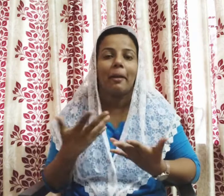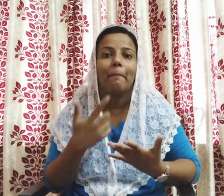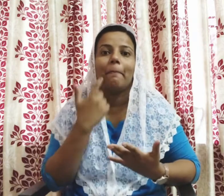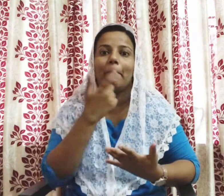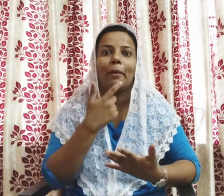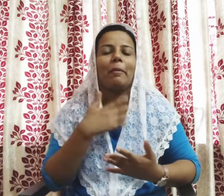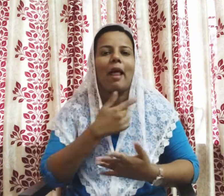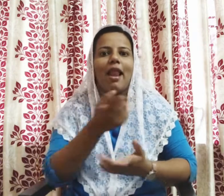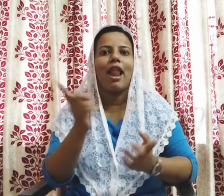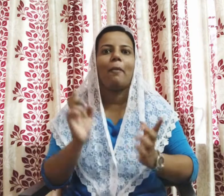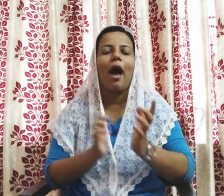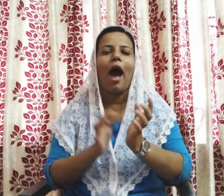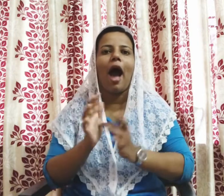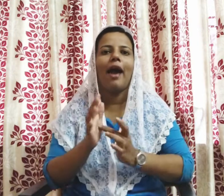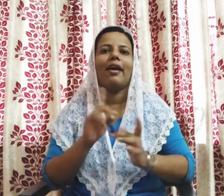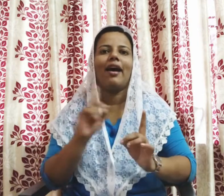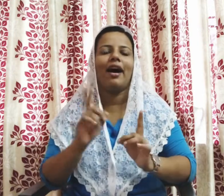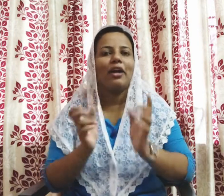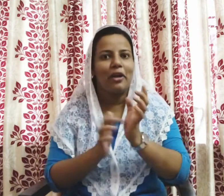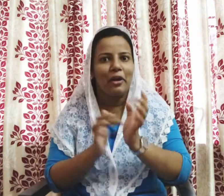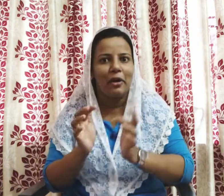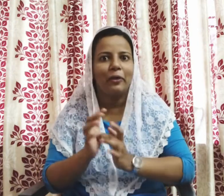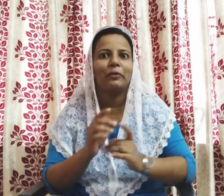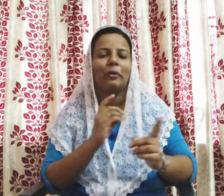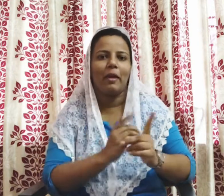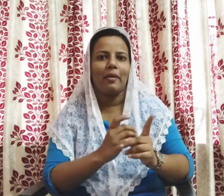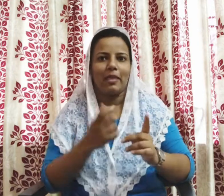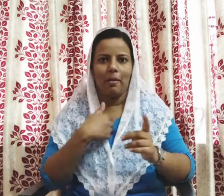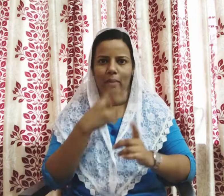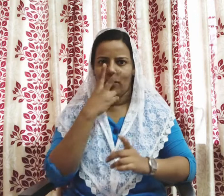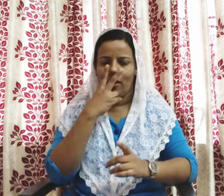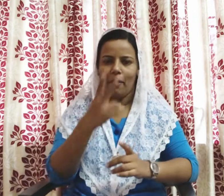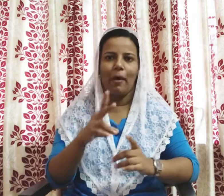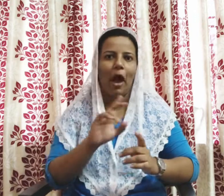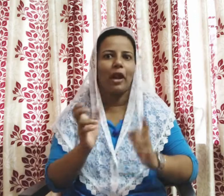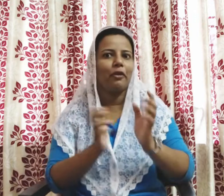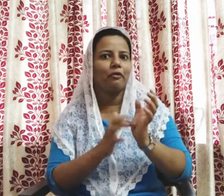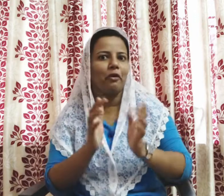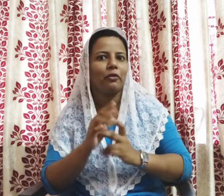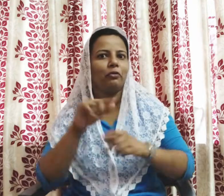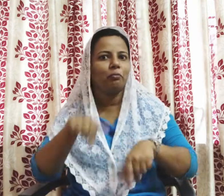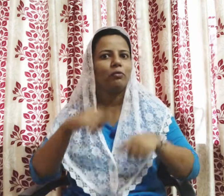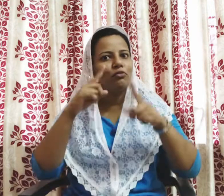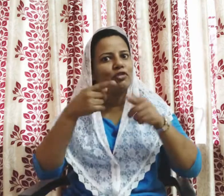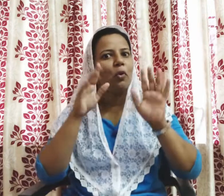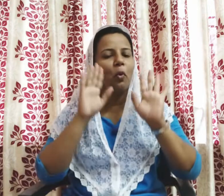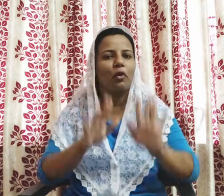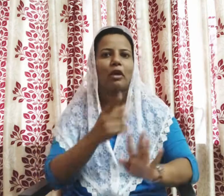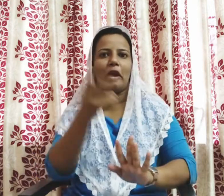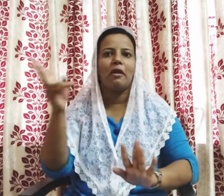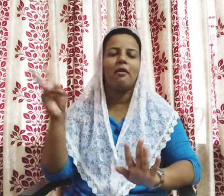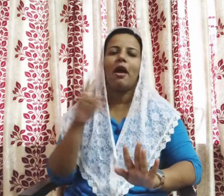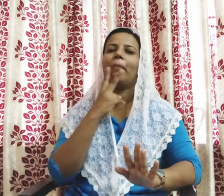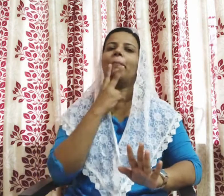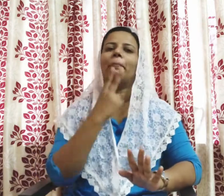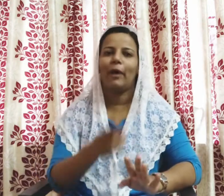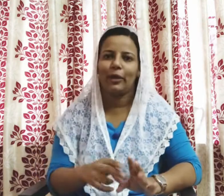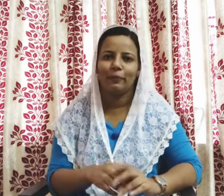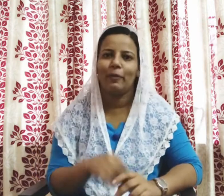എൻ്റെ സാക്ഷികളാകും. നിങ്ങളെ കാണുന്നവർ ഞാൻ ജീവനോടിരിക്കുന്നു എന്ന് പറയുവാൻ തക്കവണ്ണം